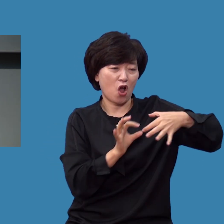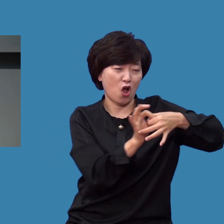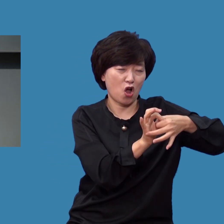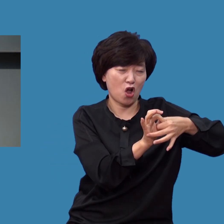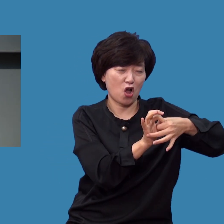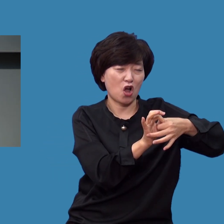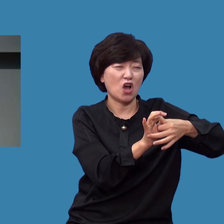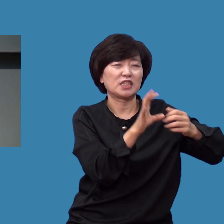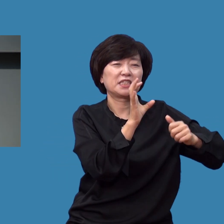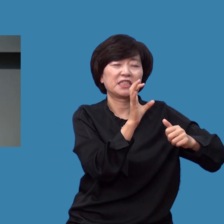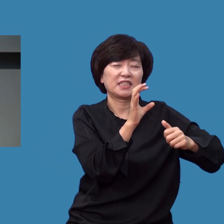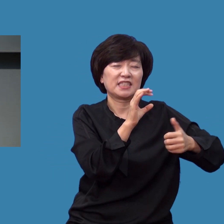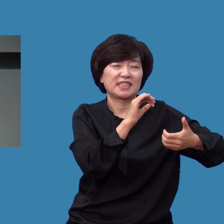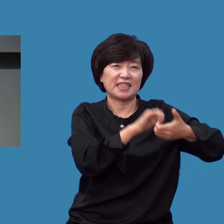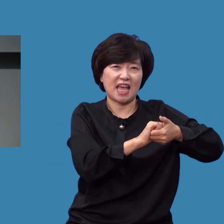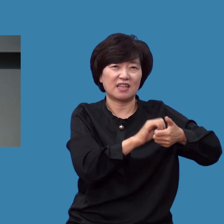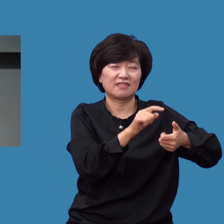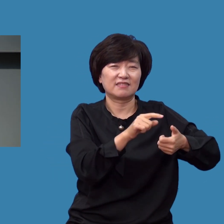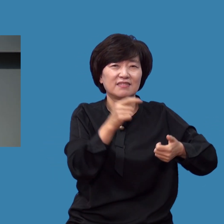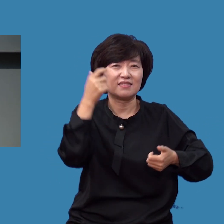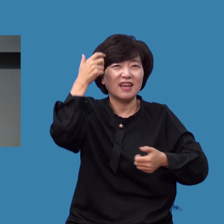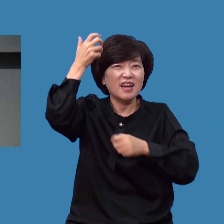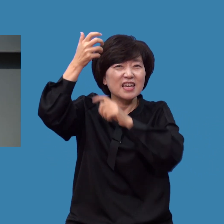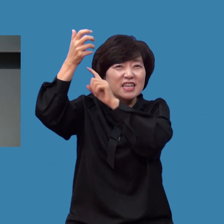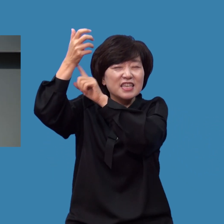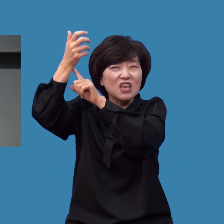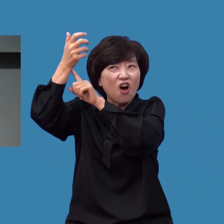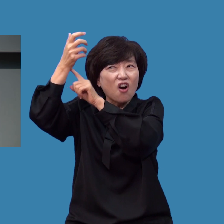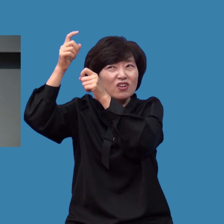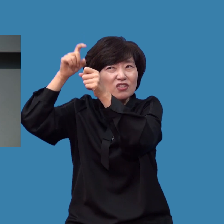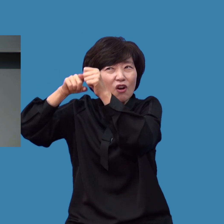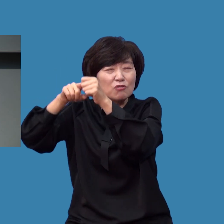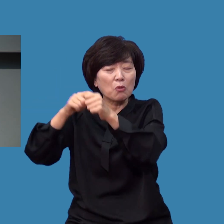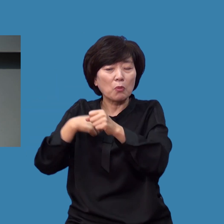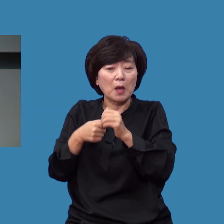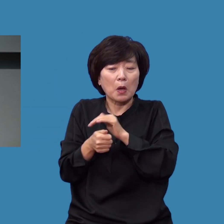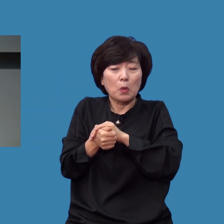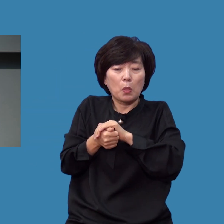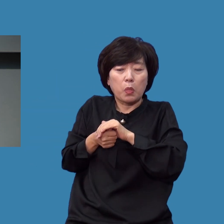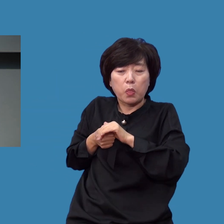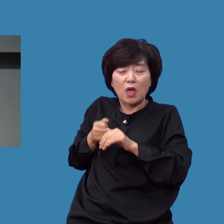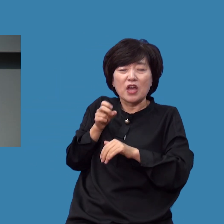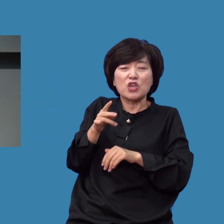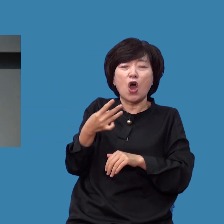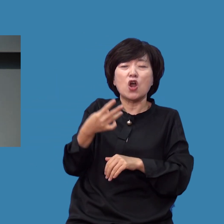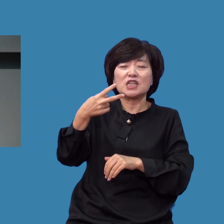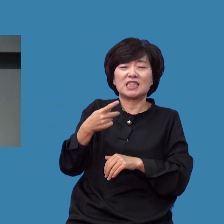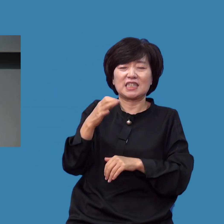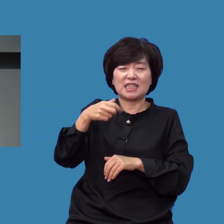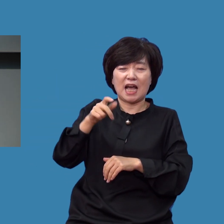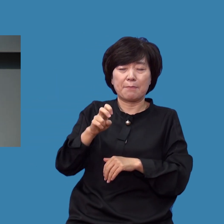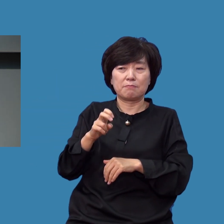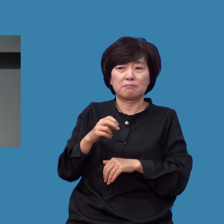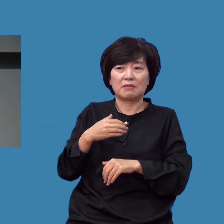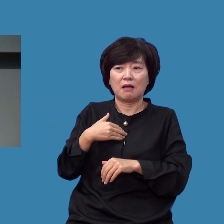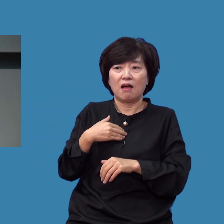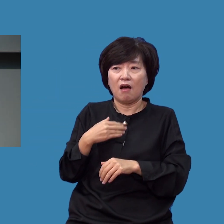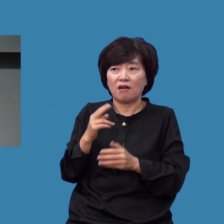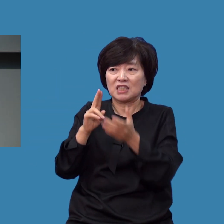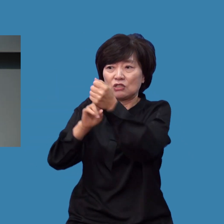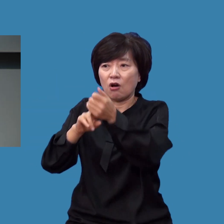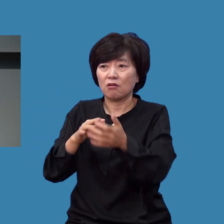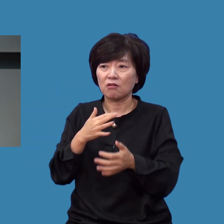거냐면 영적인 열등감에서부터 온 거예요. 경험해 보지 못한. 그러다